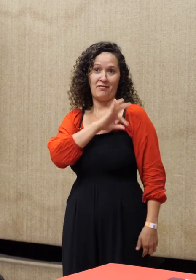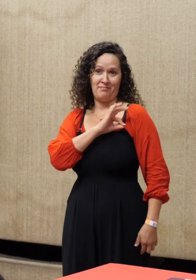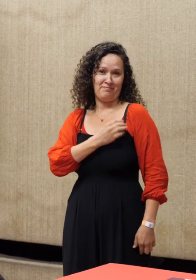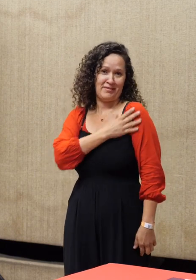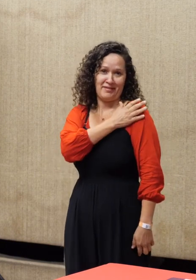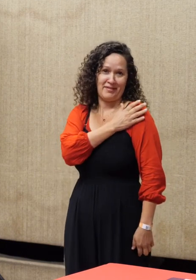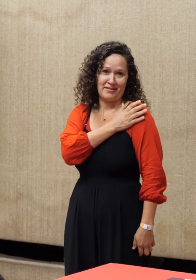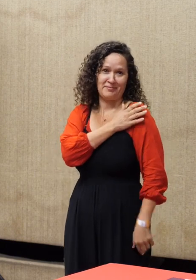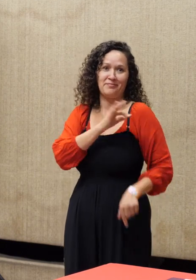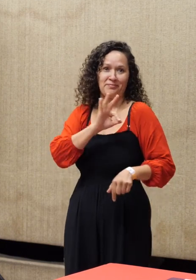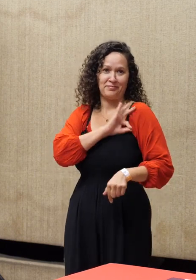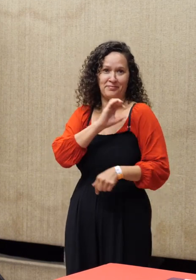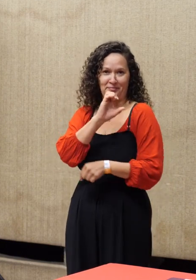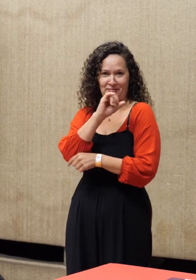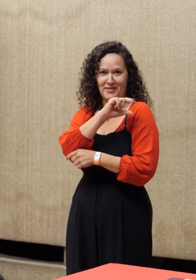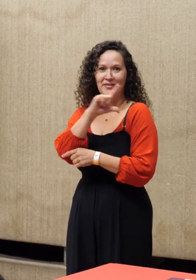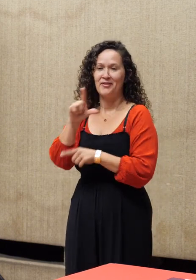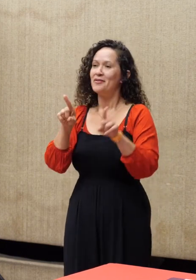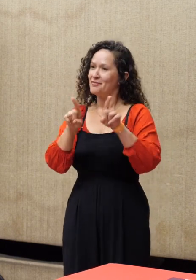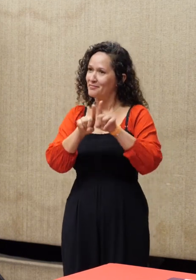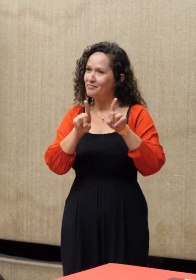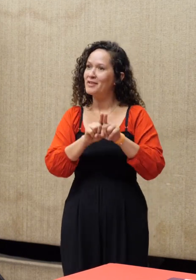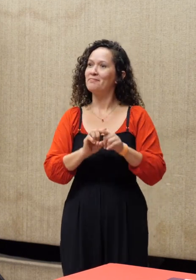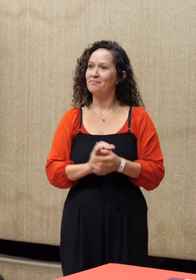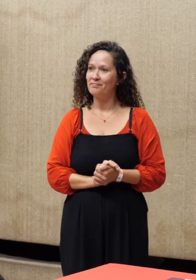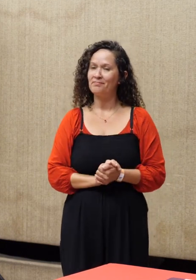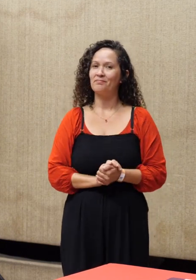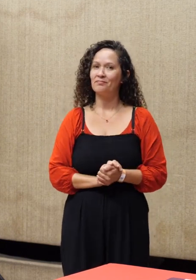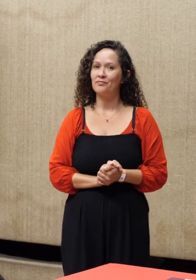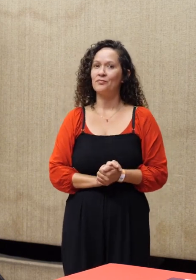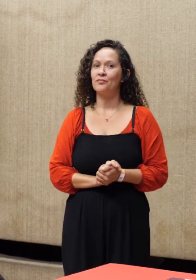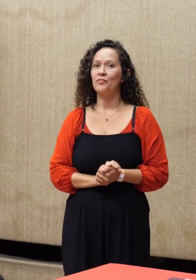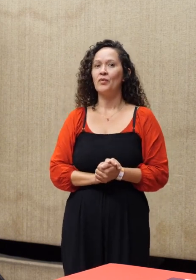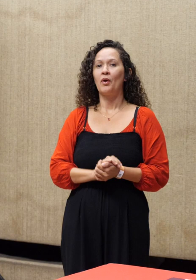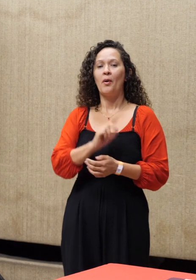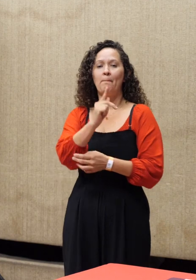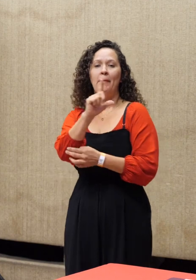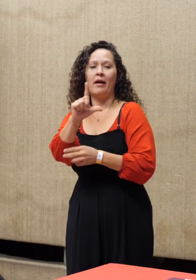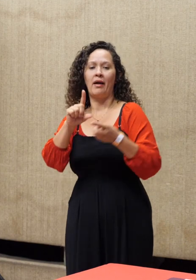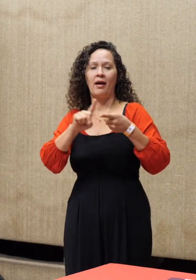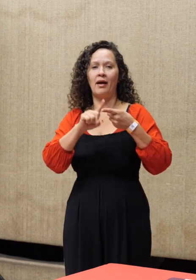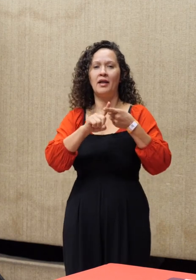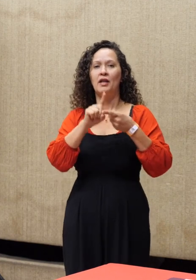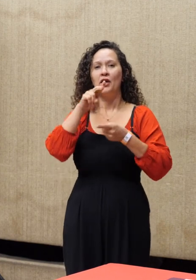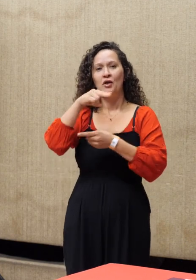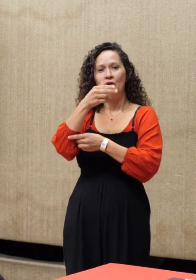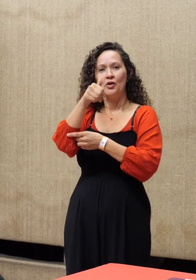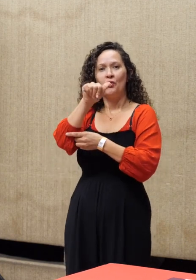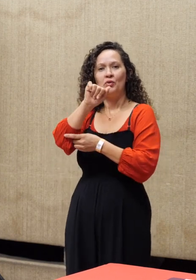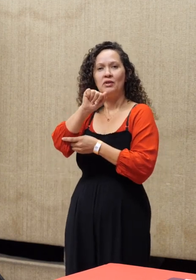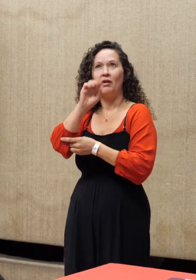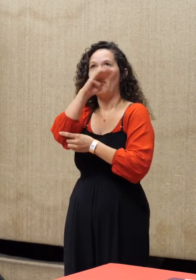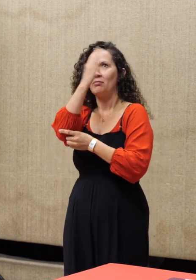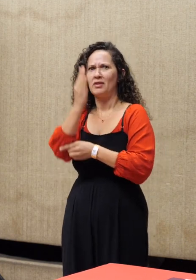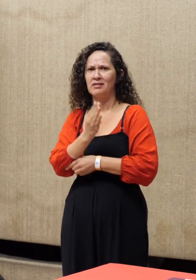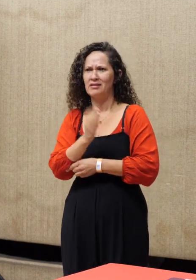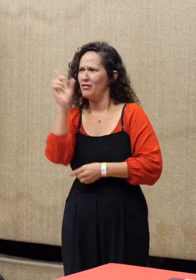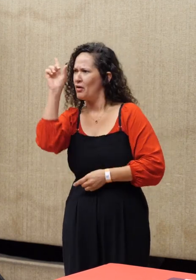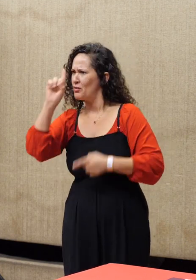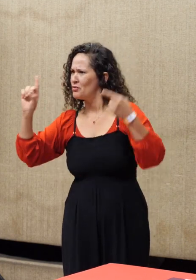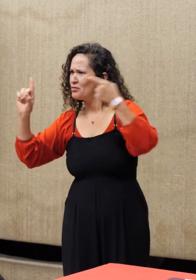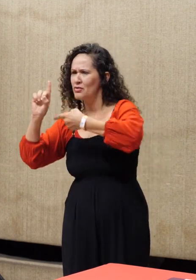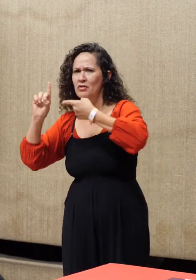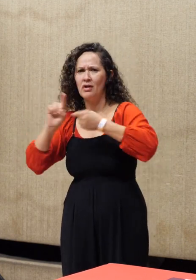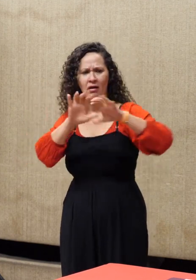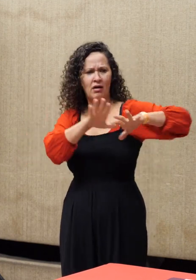e Polícia Civil. PM, PF e Polícia Civil. Do União Brasil e do PL, extrema-direita, são quem compõe a mesa